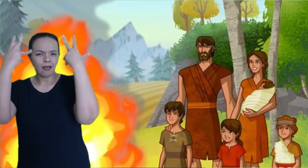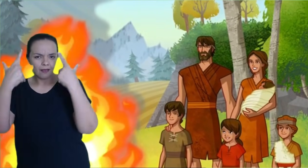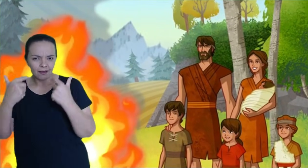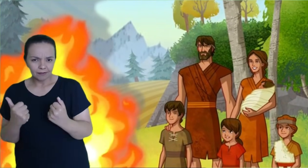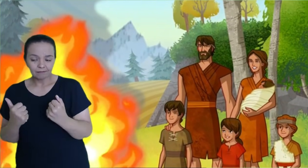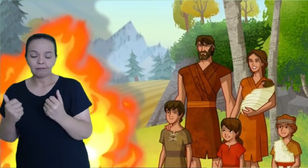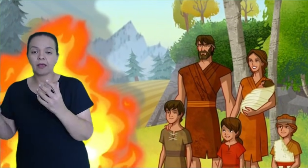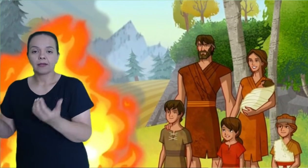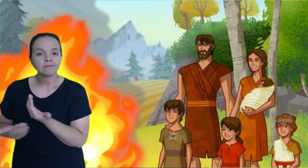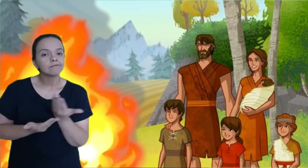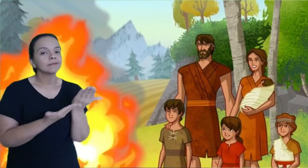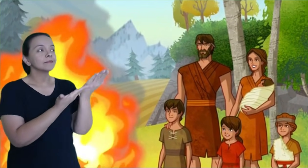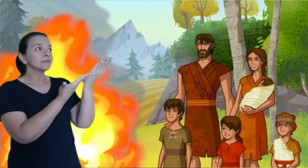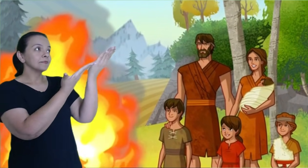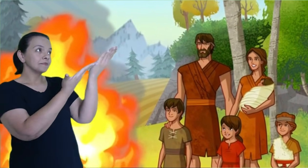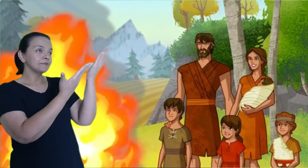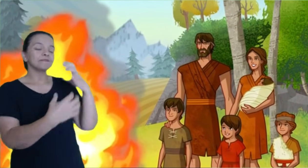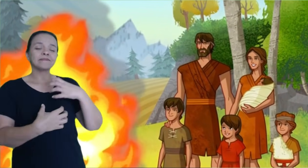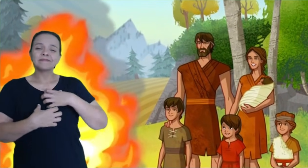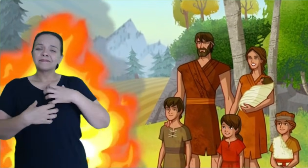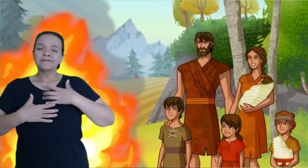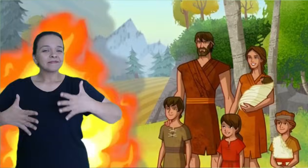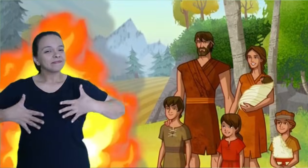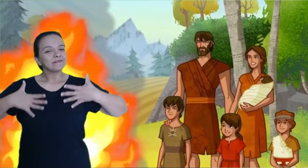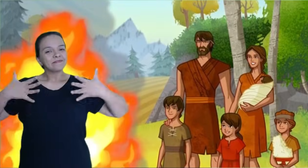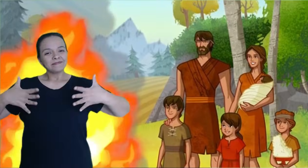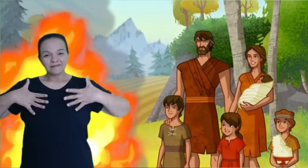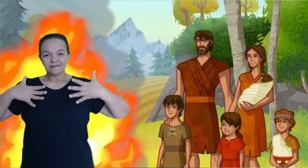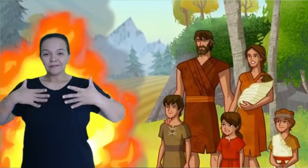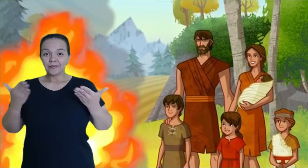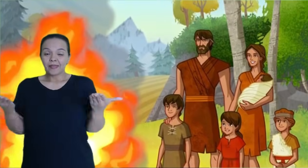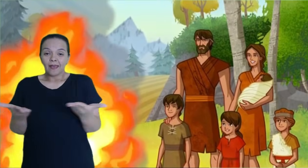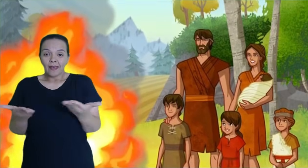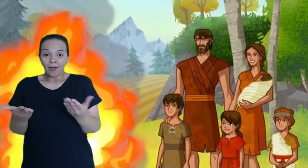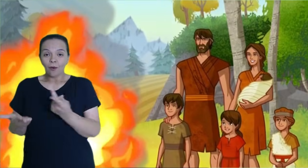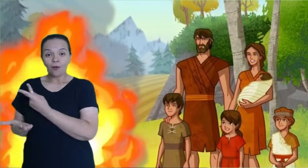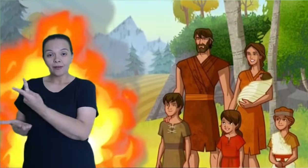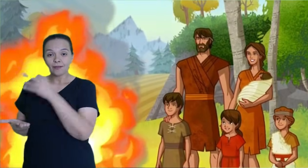grande alegria, porque ele ajudaria sua família a voltar à presença de Deus.